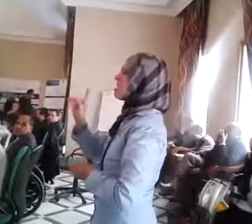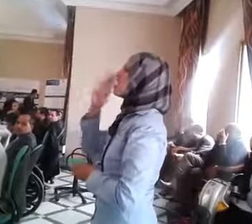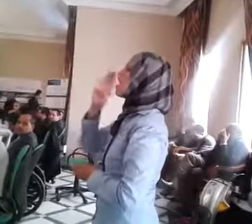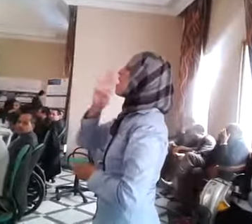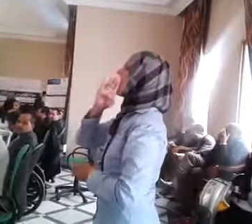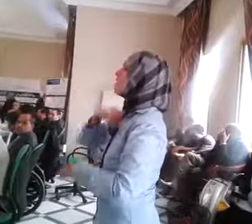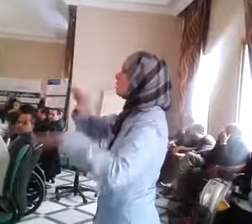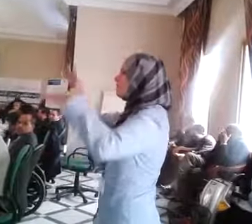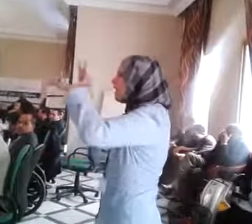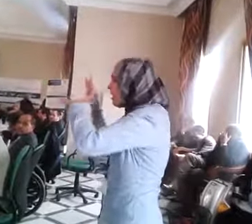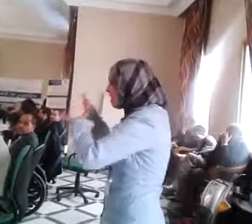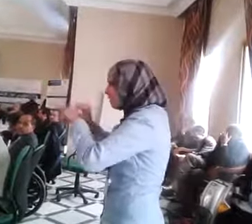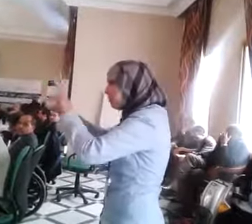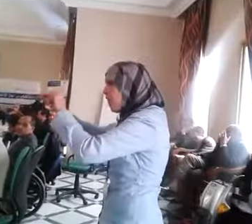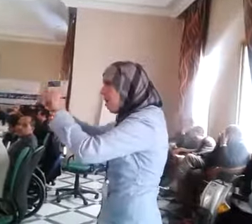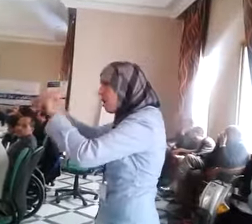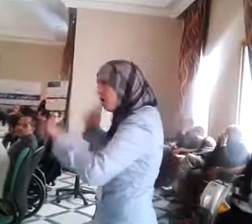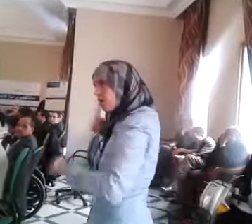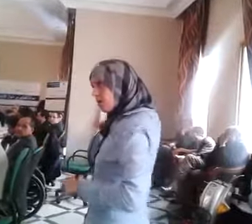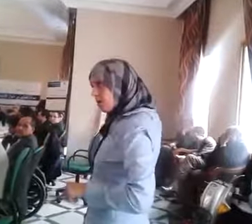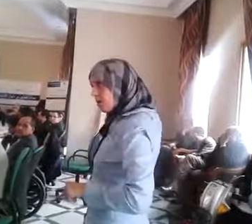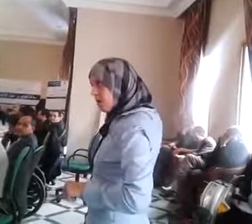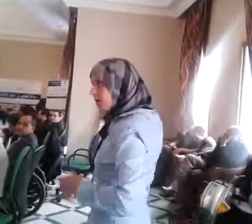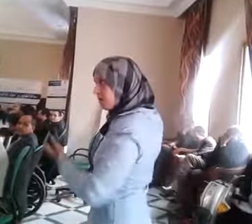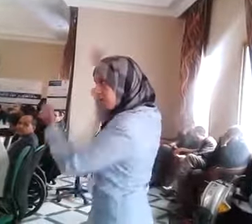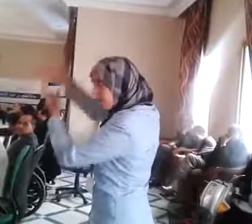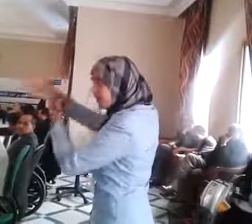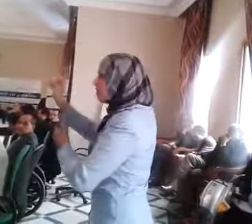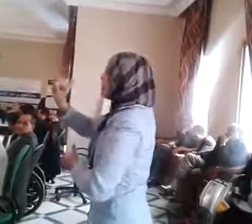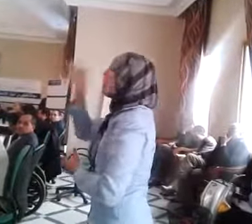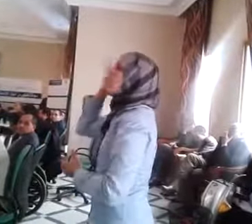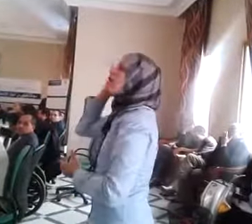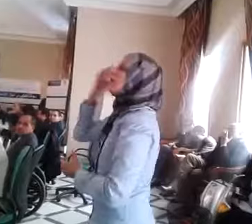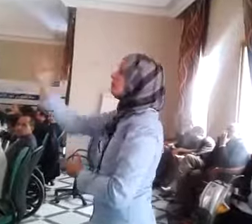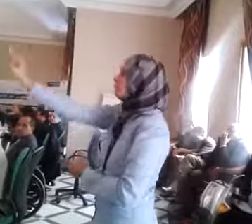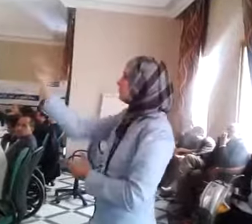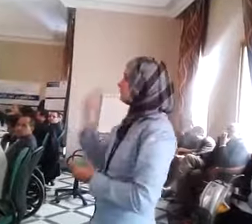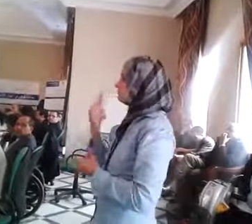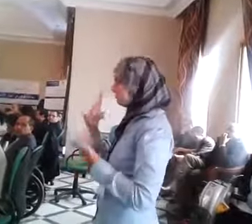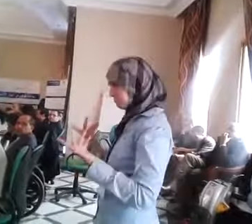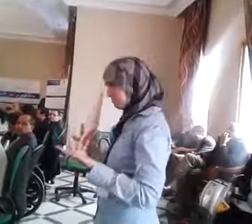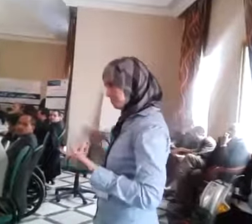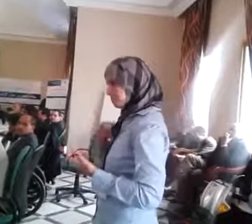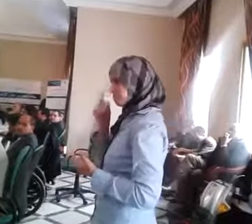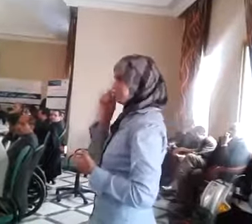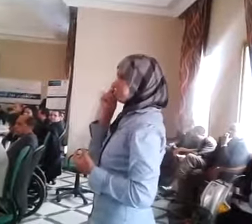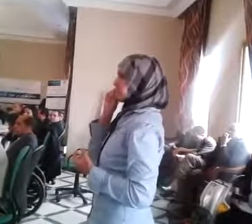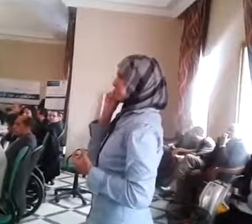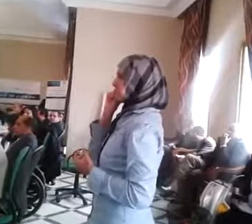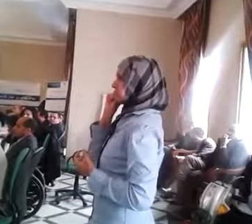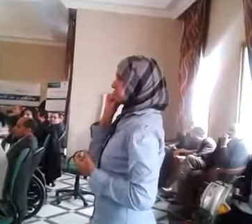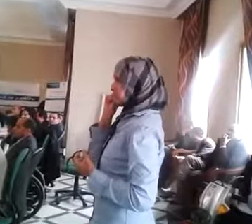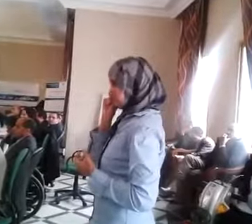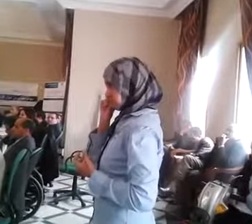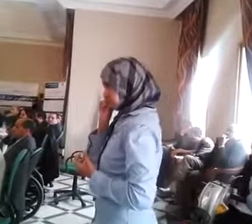بحق الأشخاص لوضعيات العاقة إنهم يحبون هذا القرآن